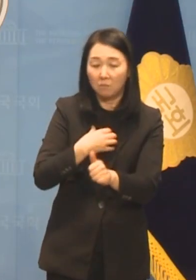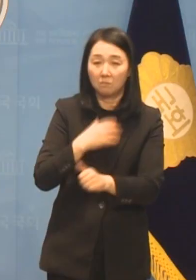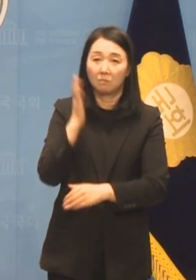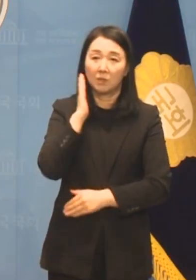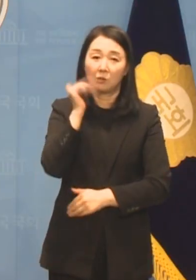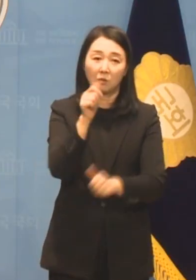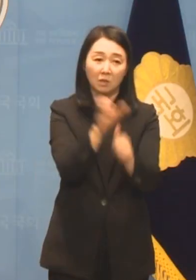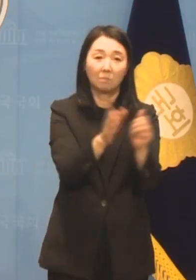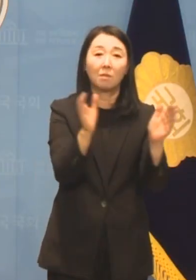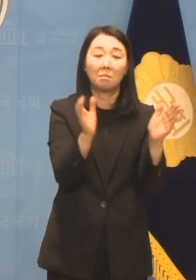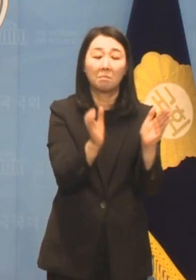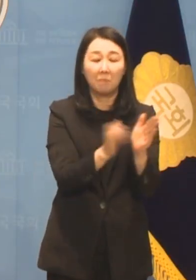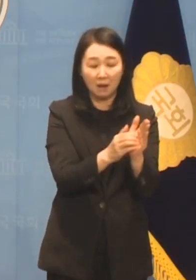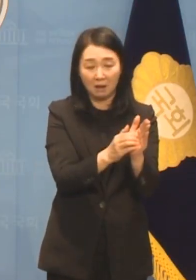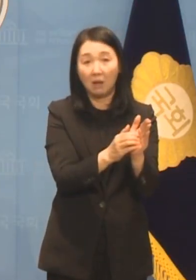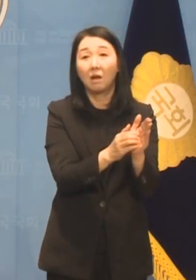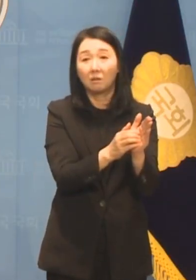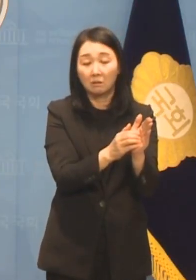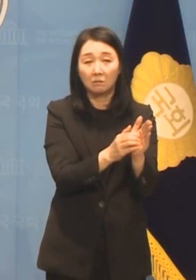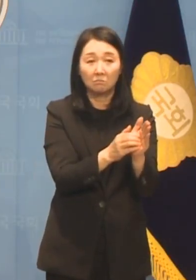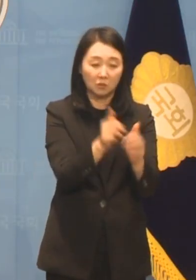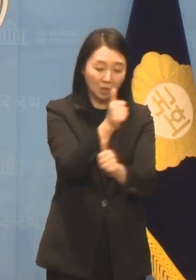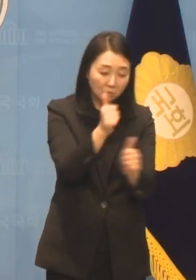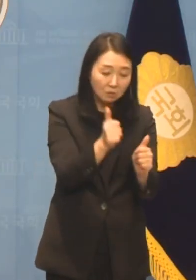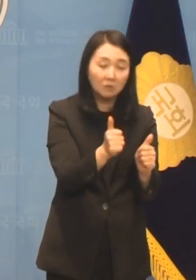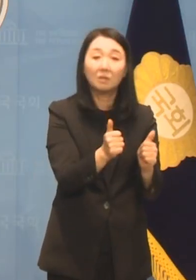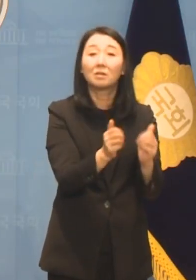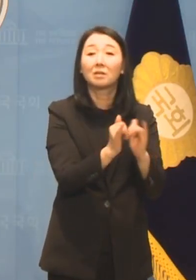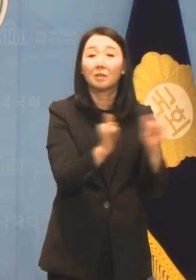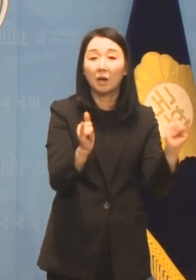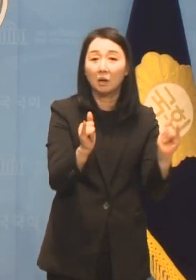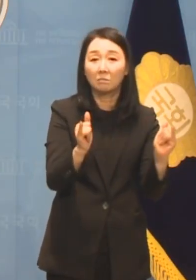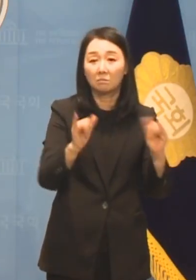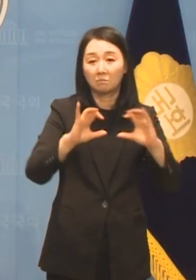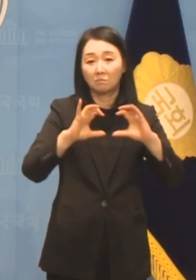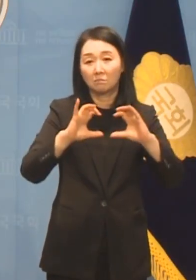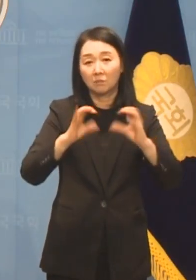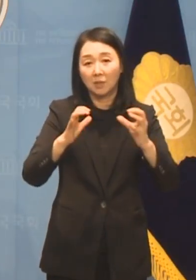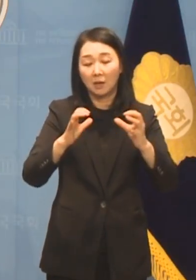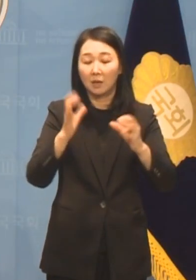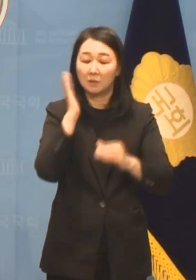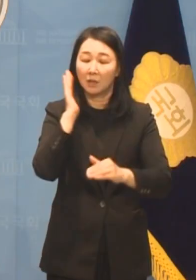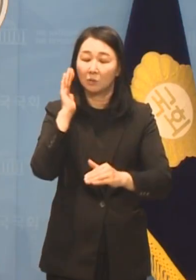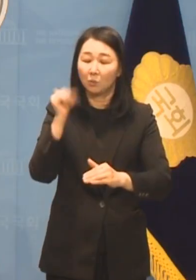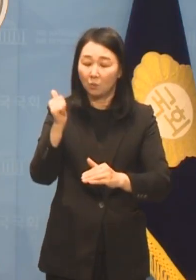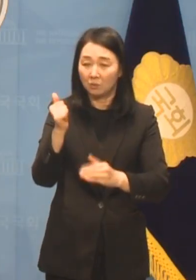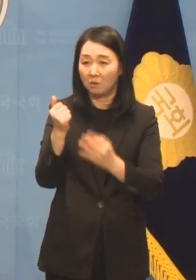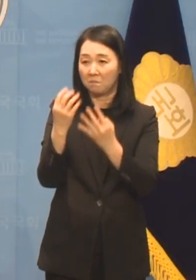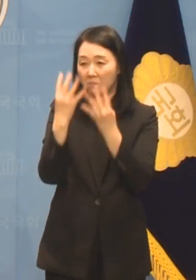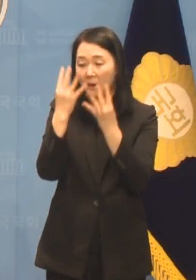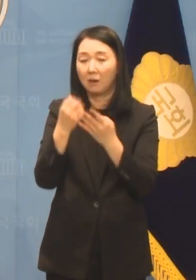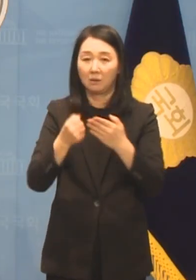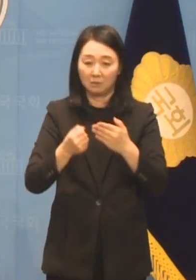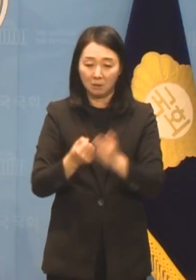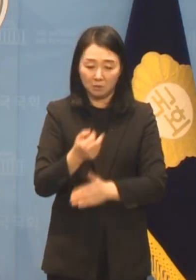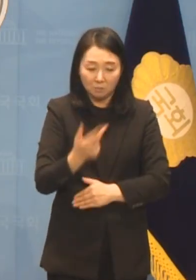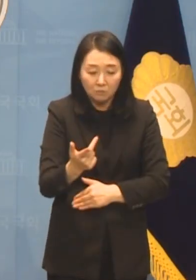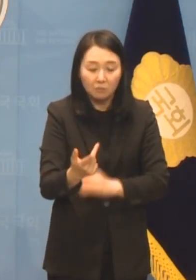임명했던 관료일 뿐이며 국정 공백으로 인하 잠시 대행을 하고 있을 위치에